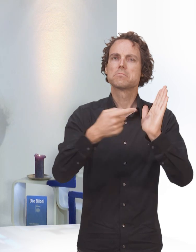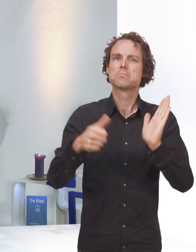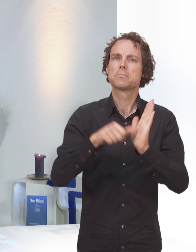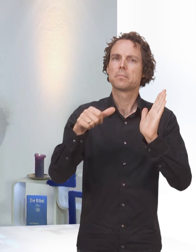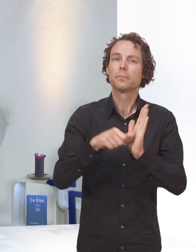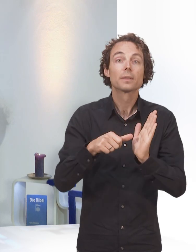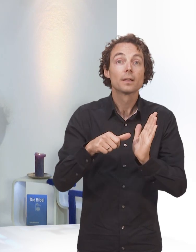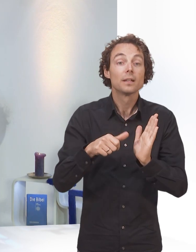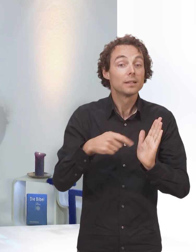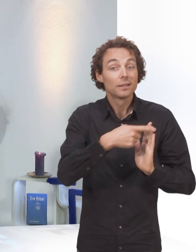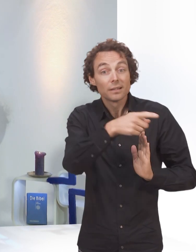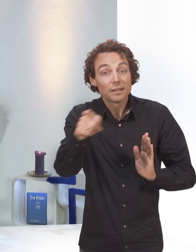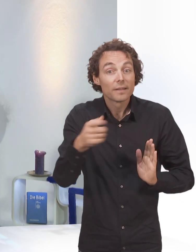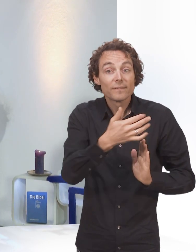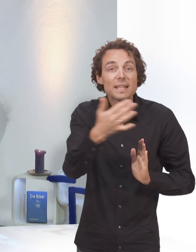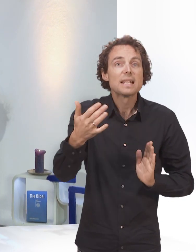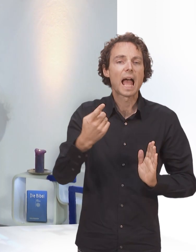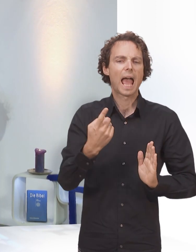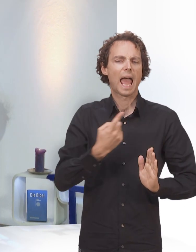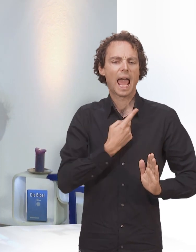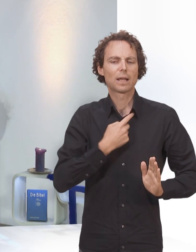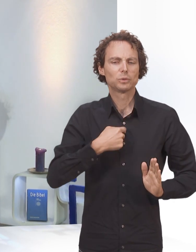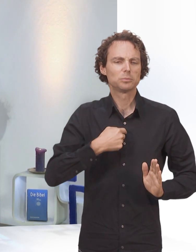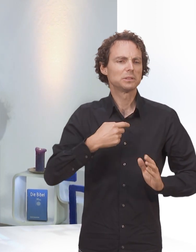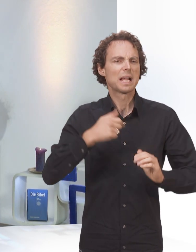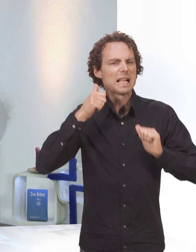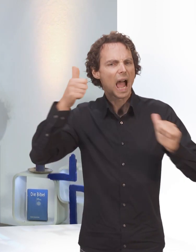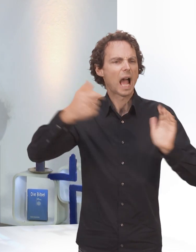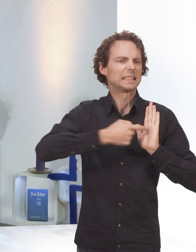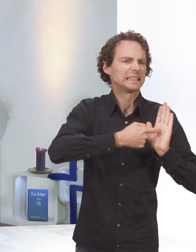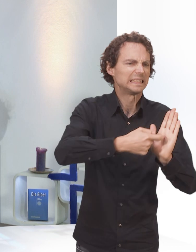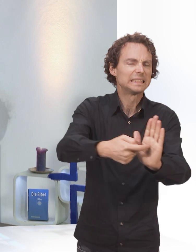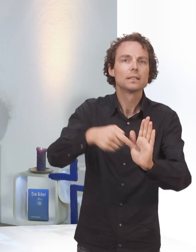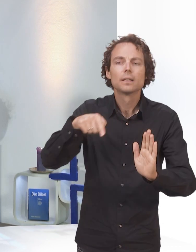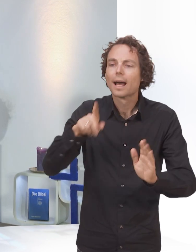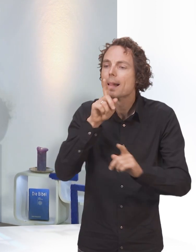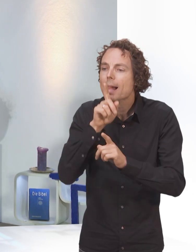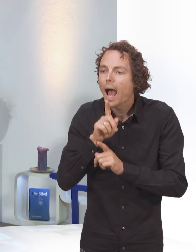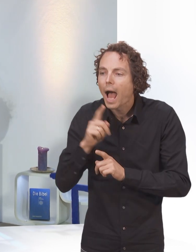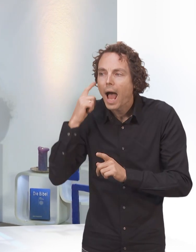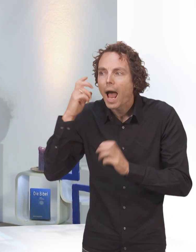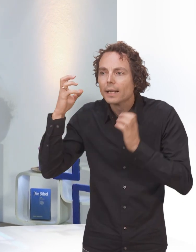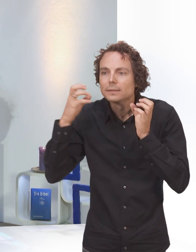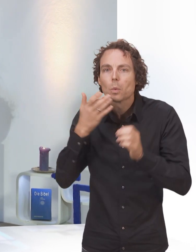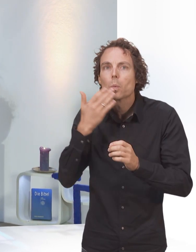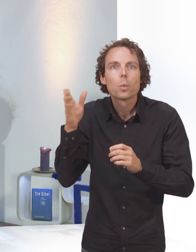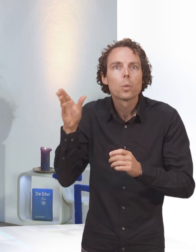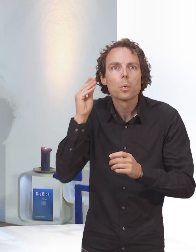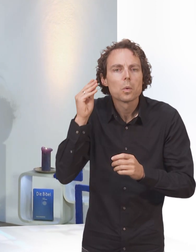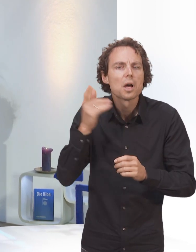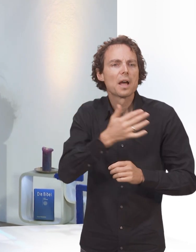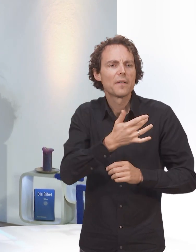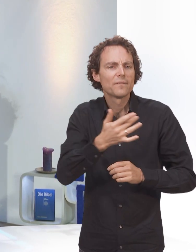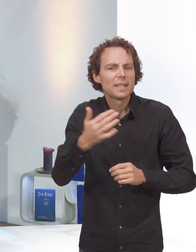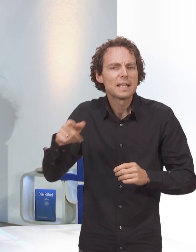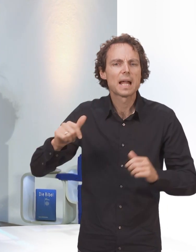Manche posaunen ihren Egoismus so laut hinaus, dass die leisen Töne gar keine Chance mehr haben, gehört zu werden. Viele pfeifen